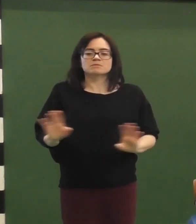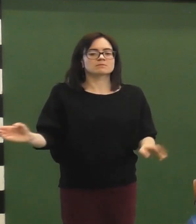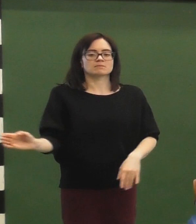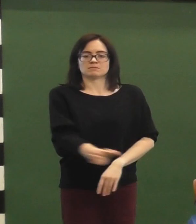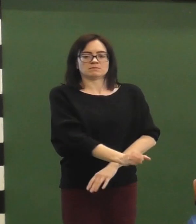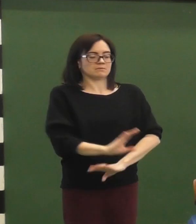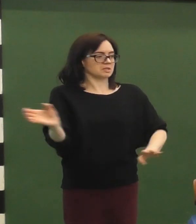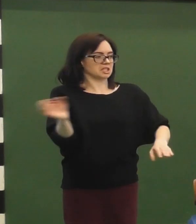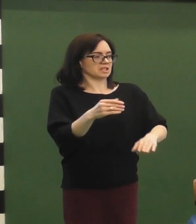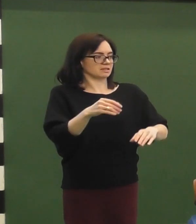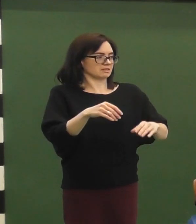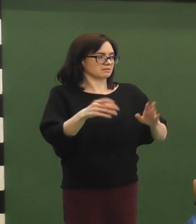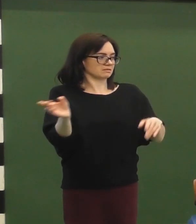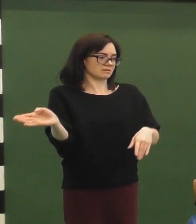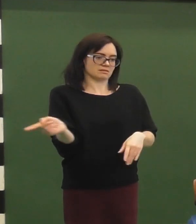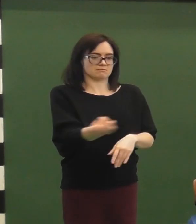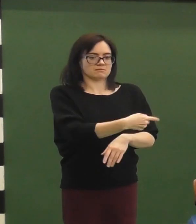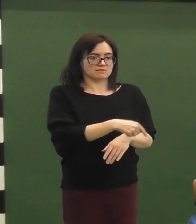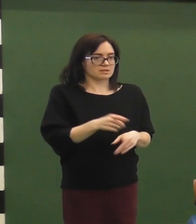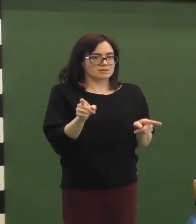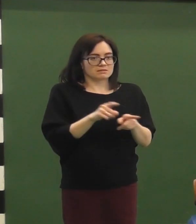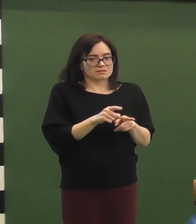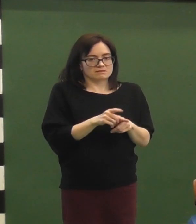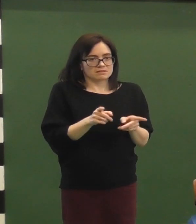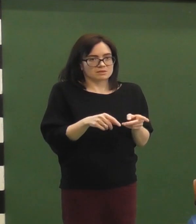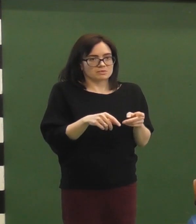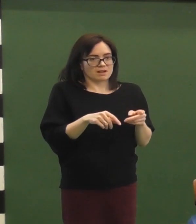Beterelte azokat is, és azok is elmondani, hogy